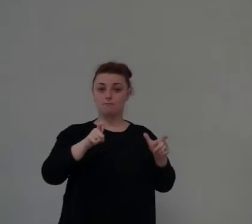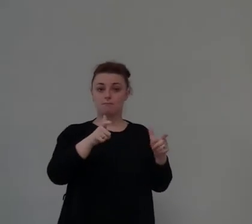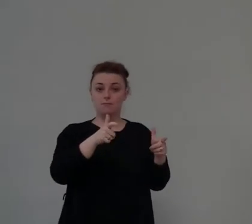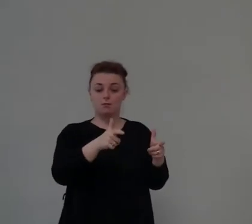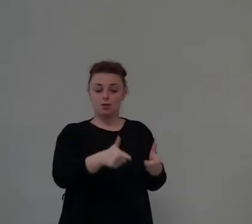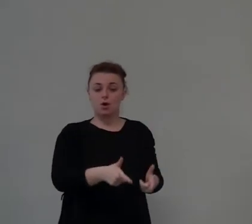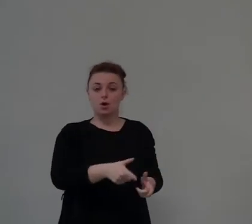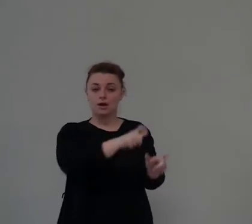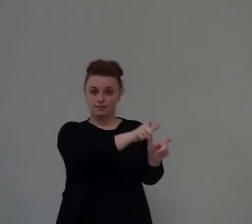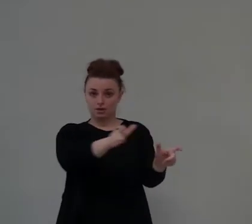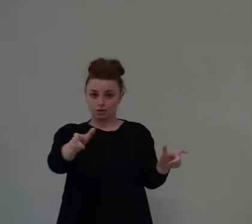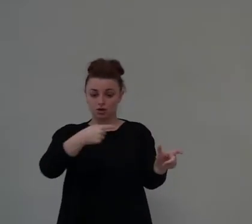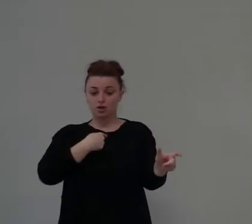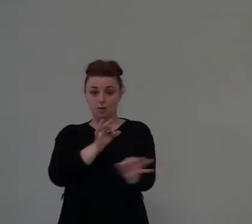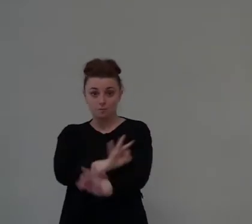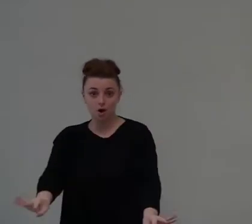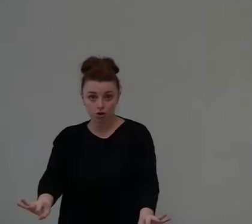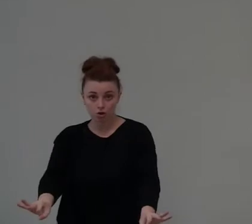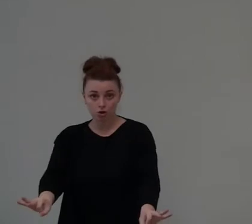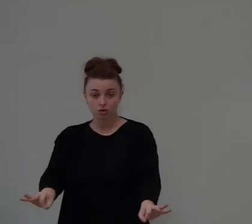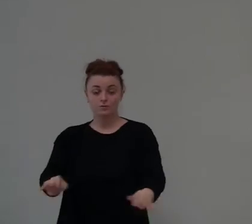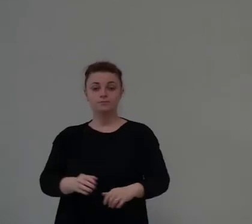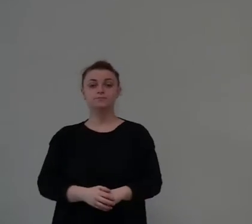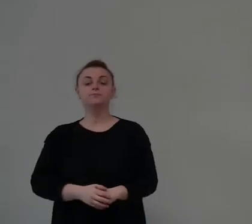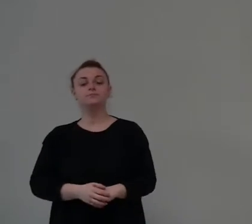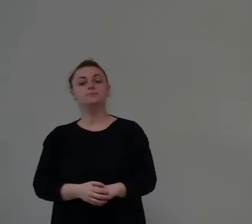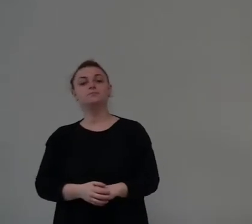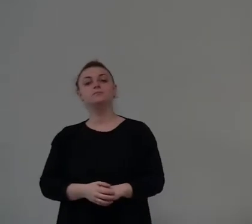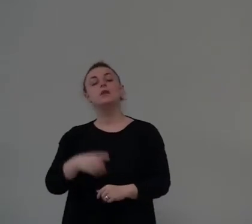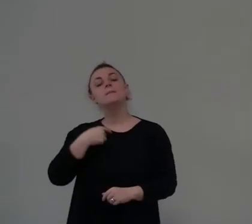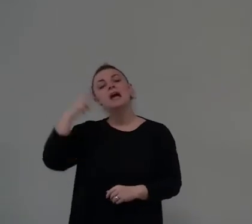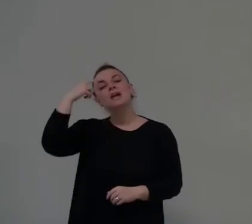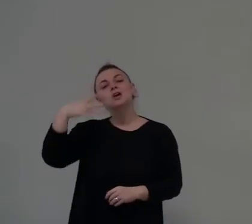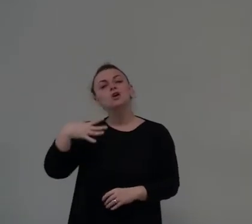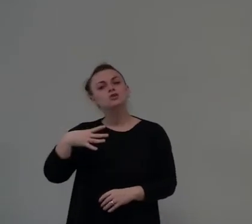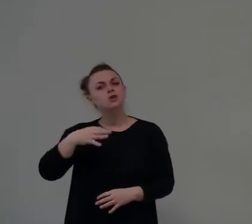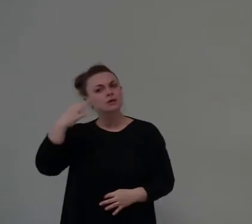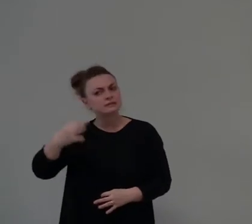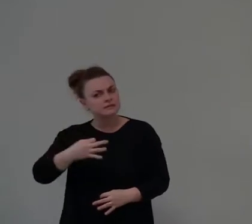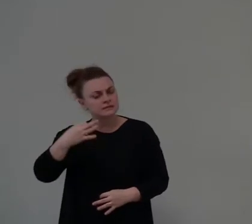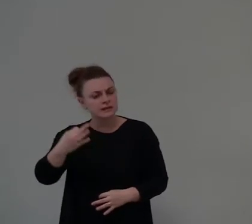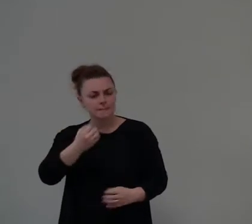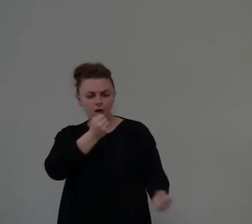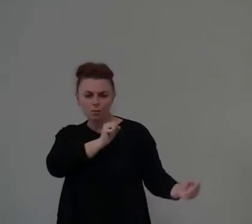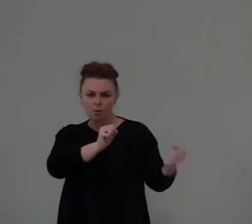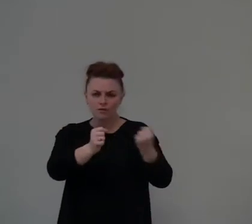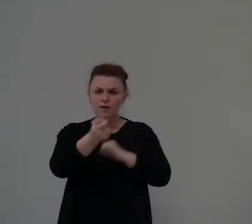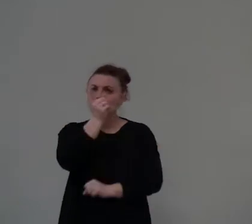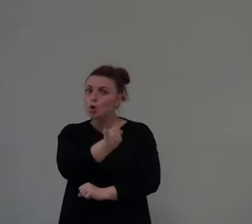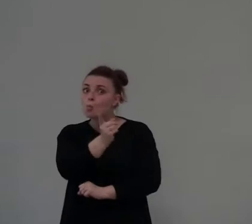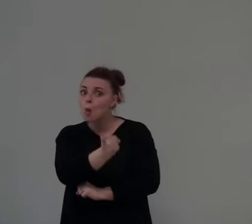devo essere pronto in una situazione di gioco. Ma non saprò mai se ho imparato bene il movimento del